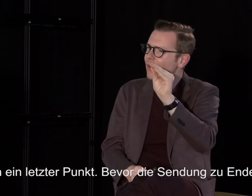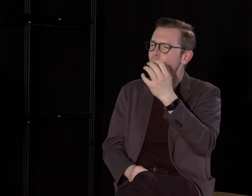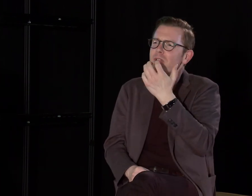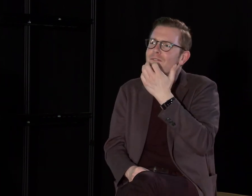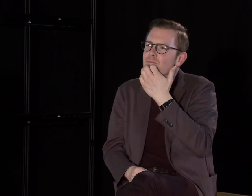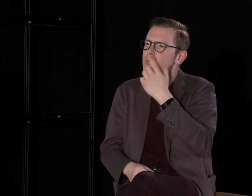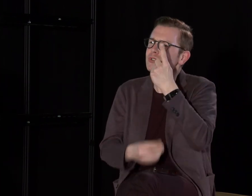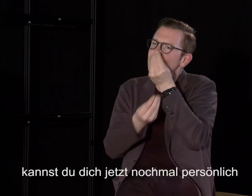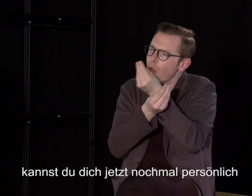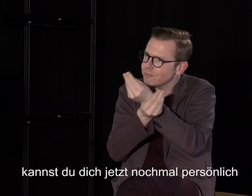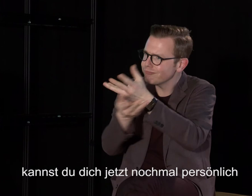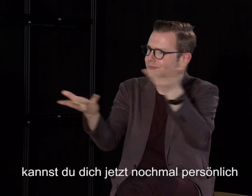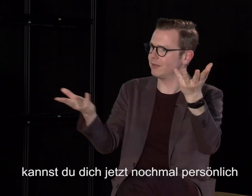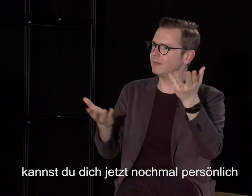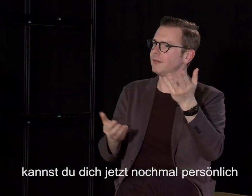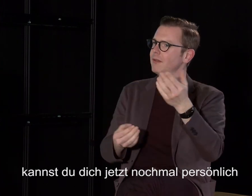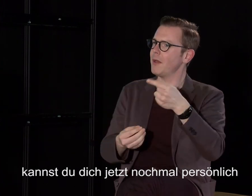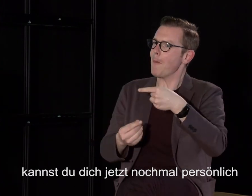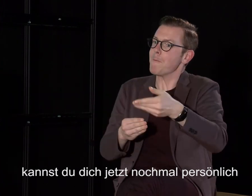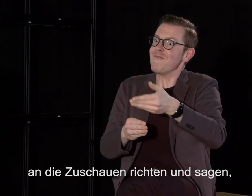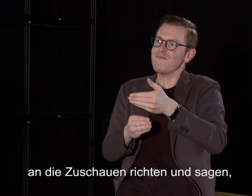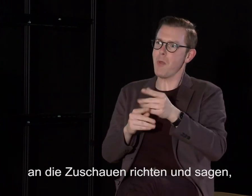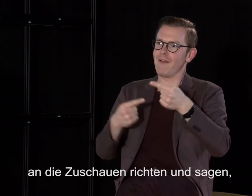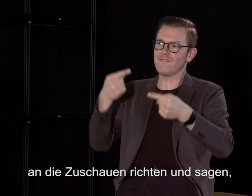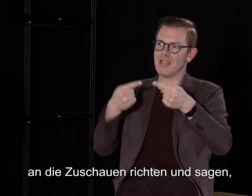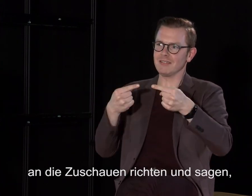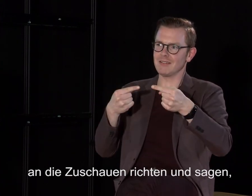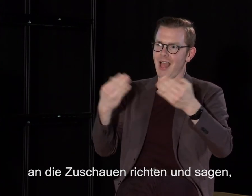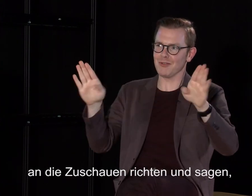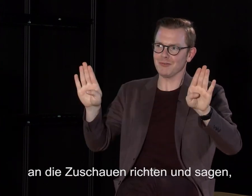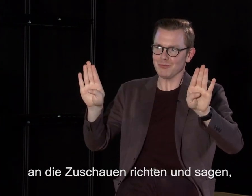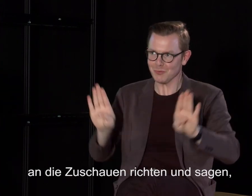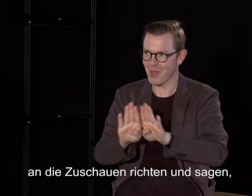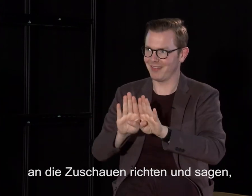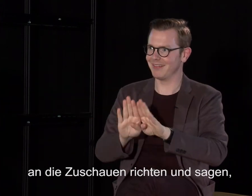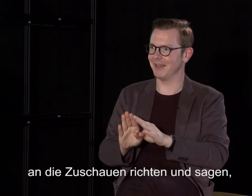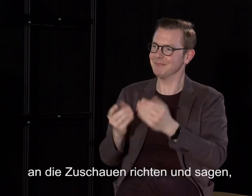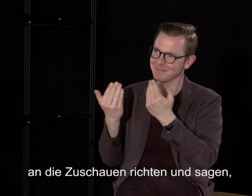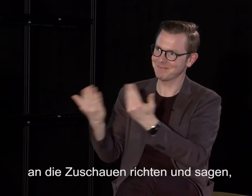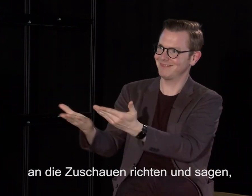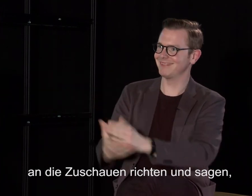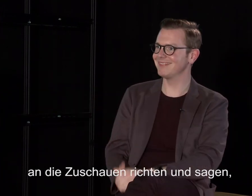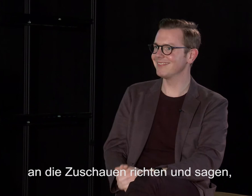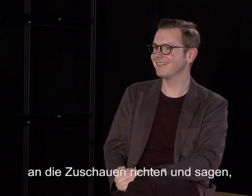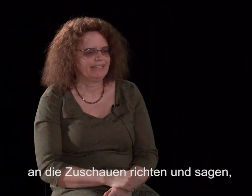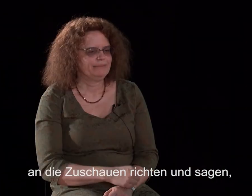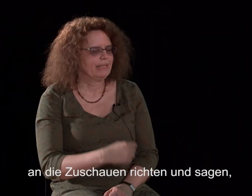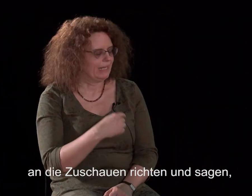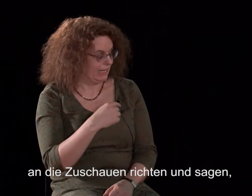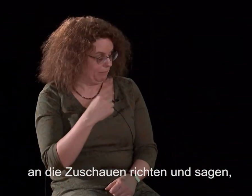Du kannst jetzt als, also persönlich nochmal an die Zuschauer dich richten, kannst nochmal sagen, bevor die Sendung zu Ende